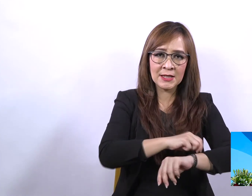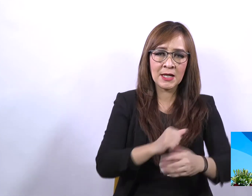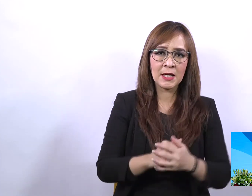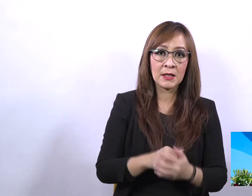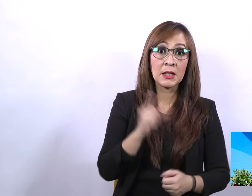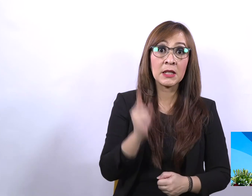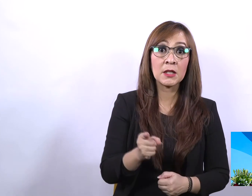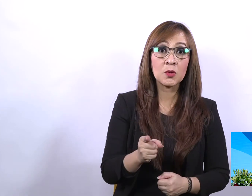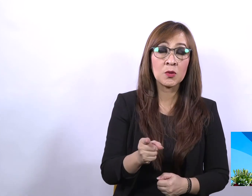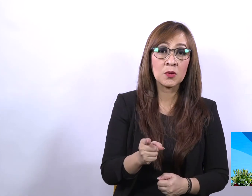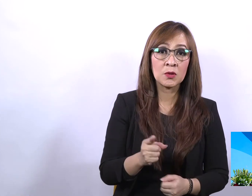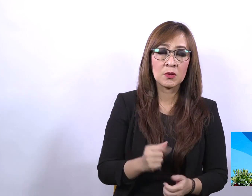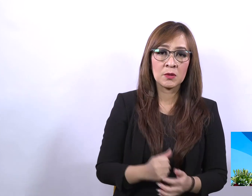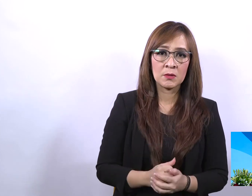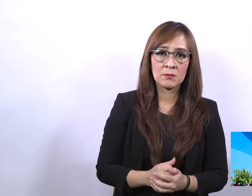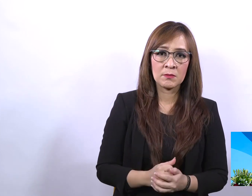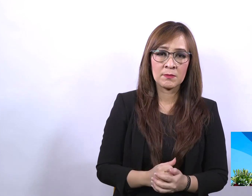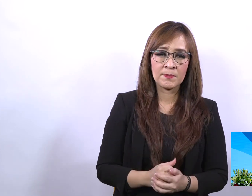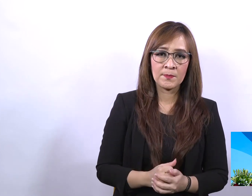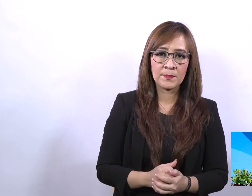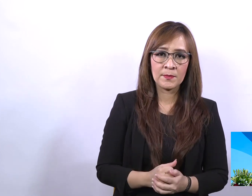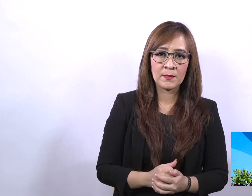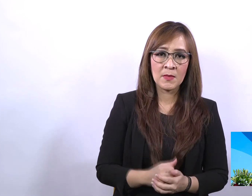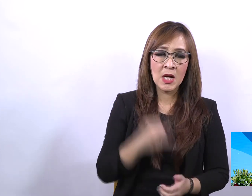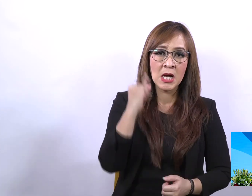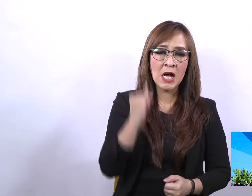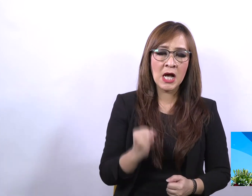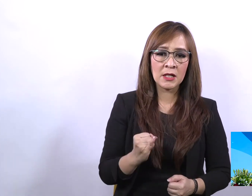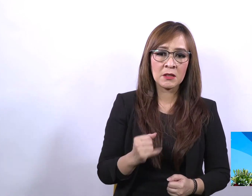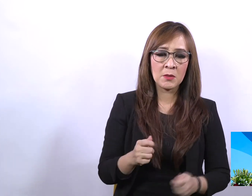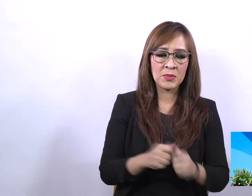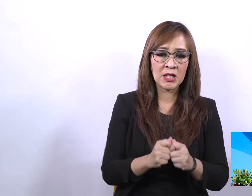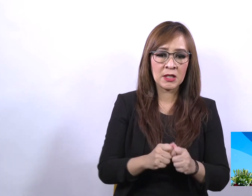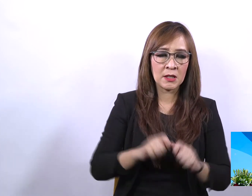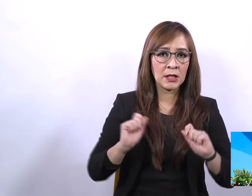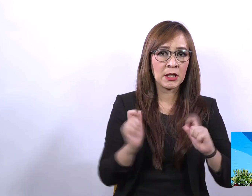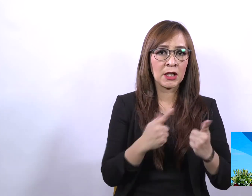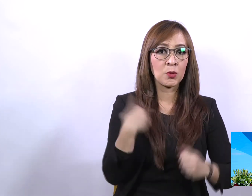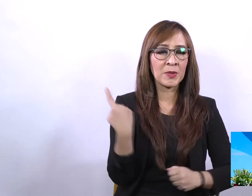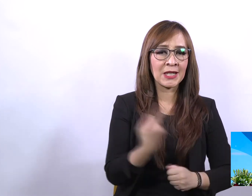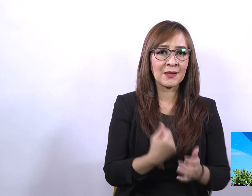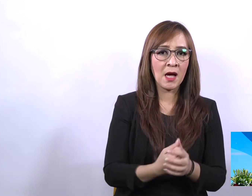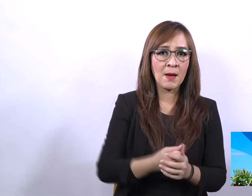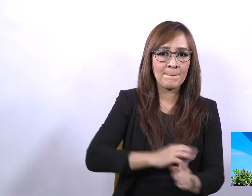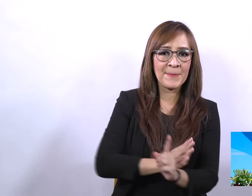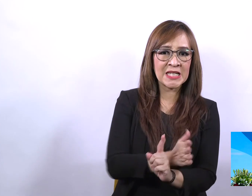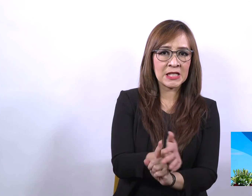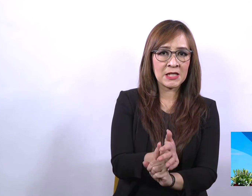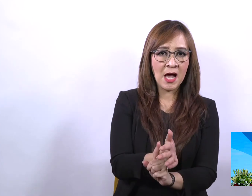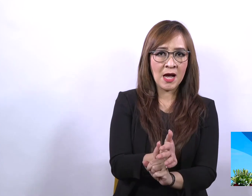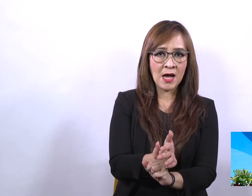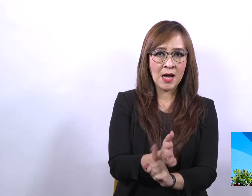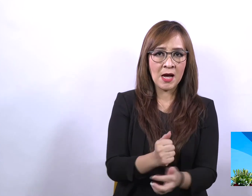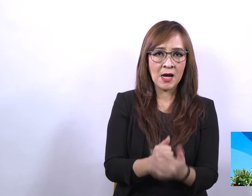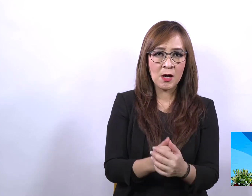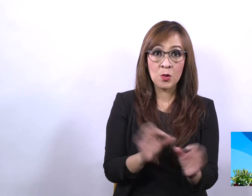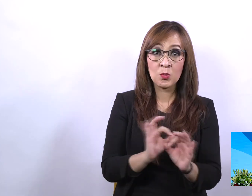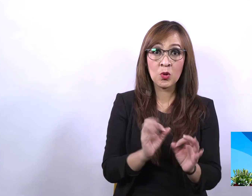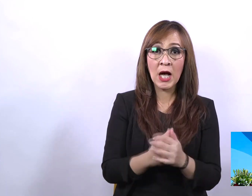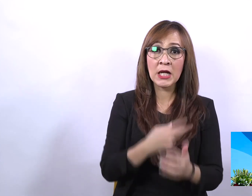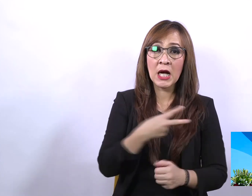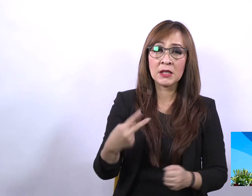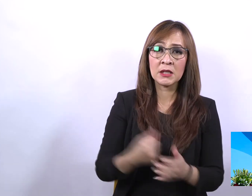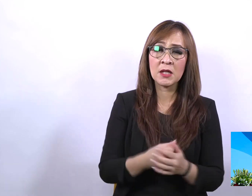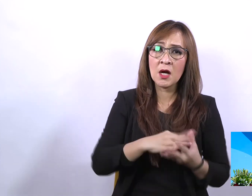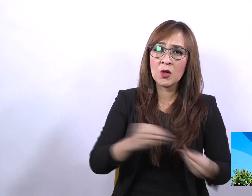Hai dan ini yang mengakibatkan akhirnya Kalau hidupnya perzinahan demi perzinaan perzinahan bukan berarti roh Allah